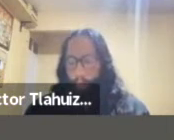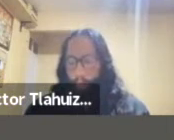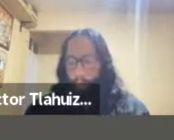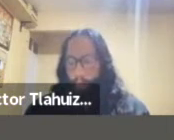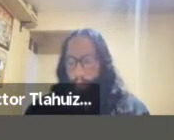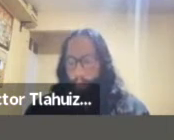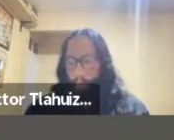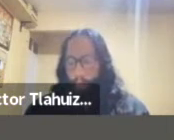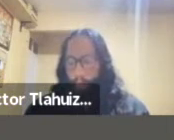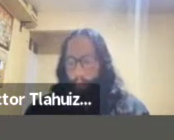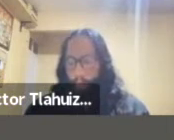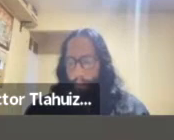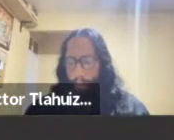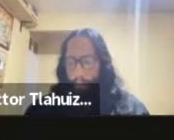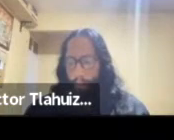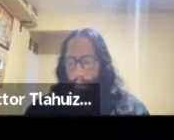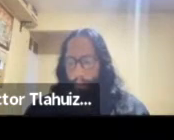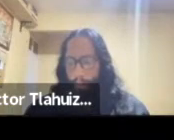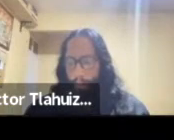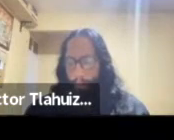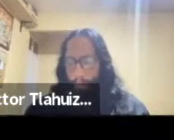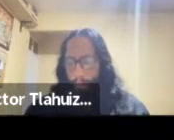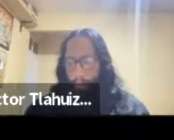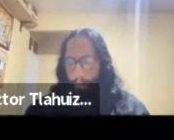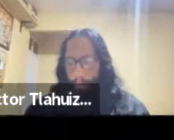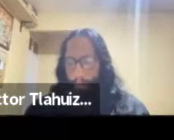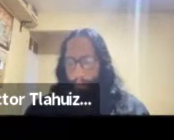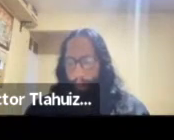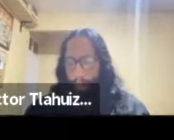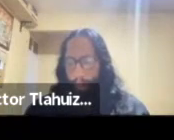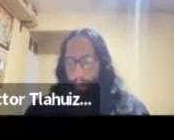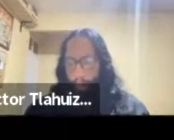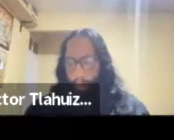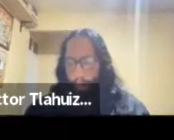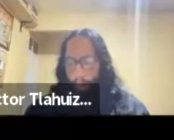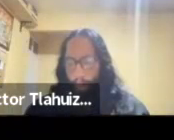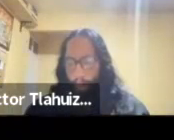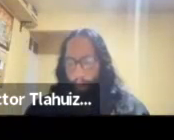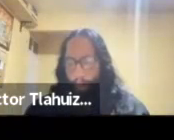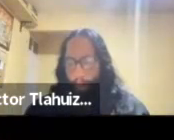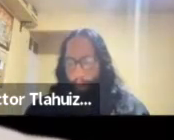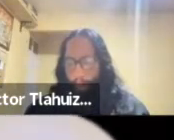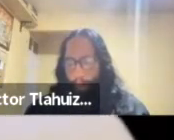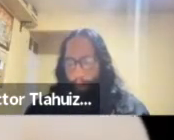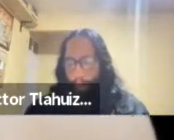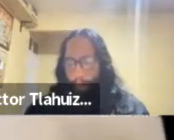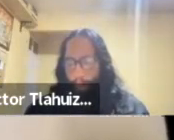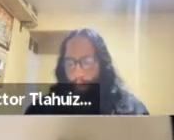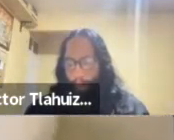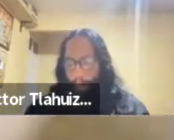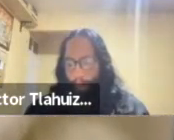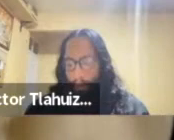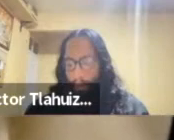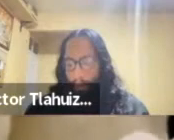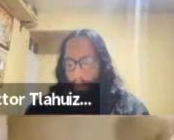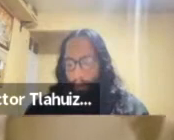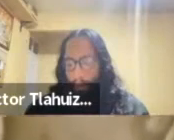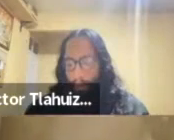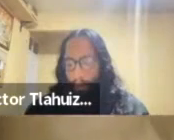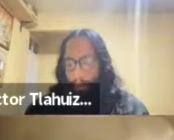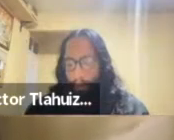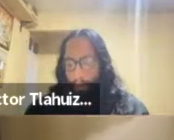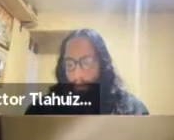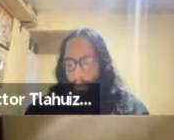las proporciones del cuerpo humano. La escultura sintetiza las ideas de su autor y define lo que a la postre